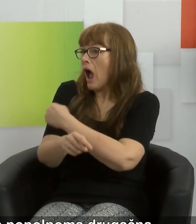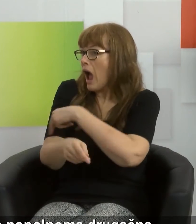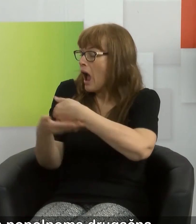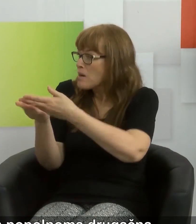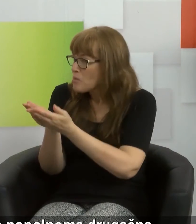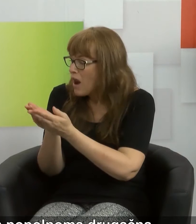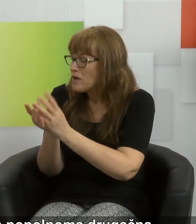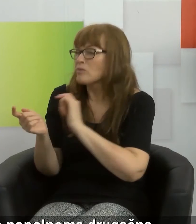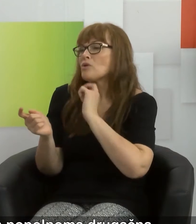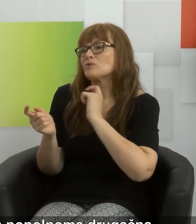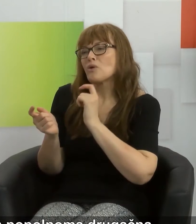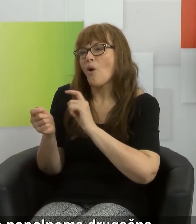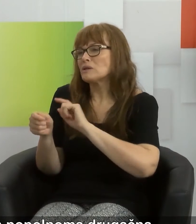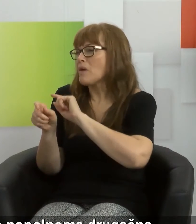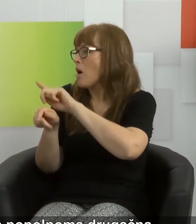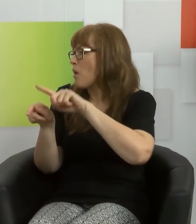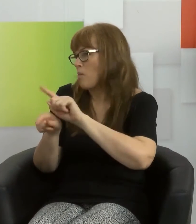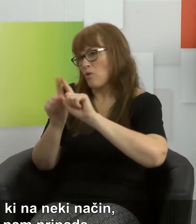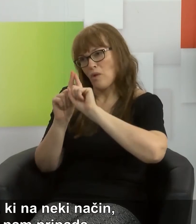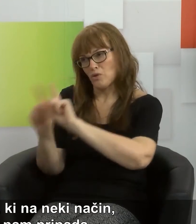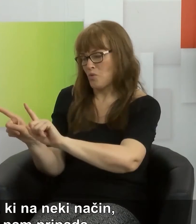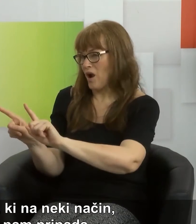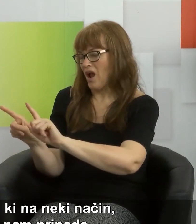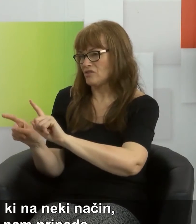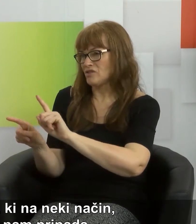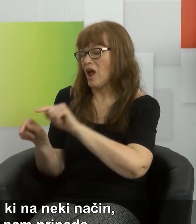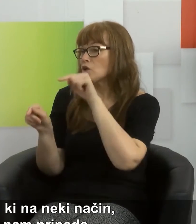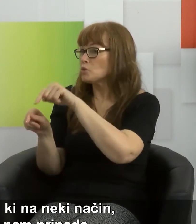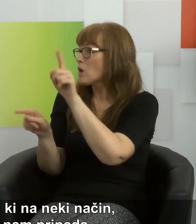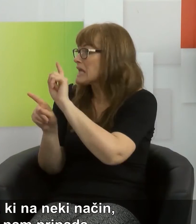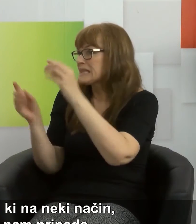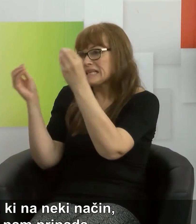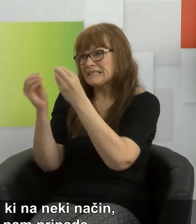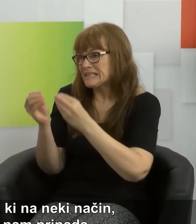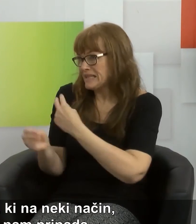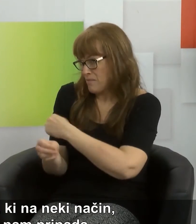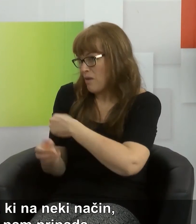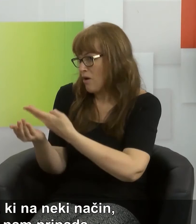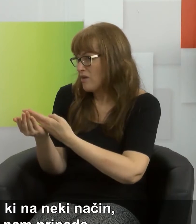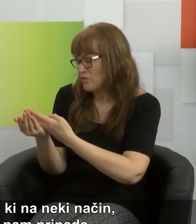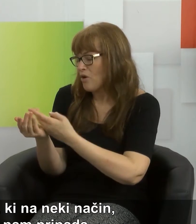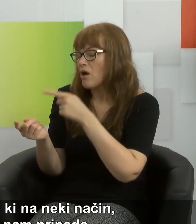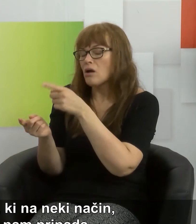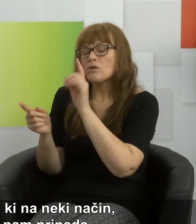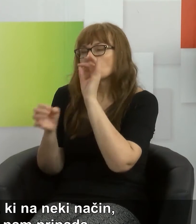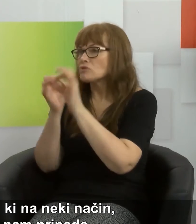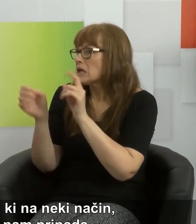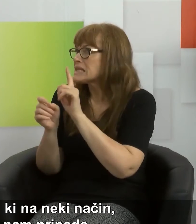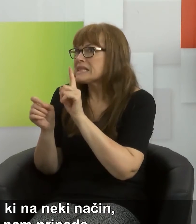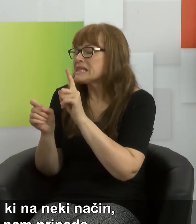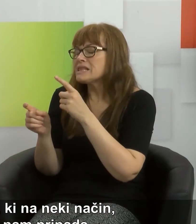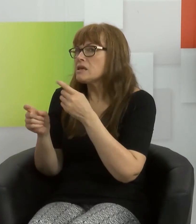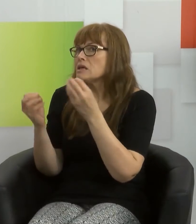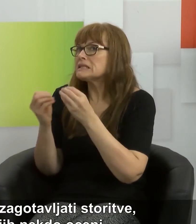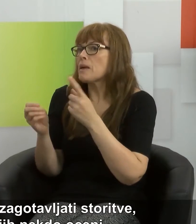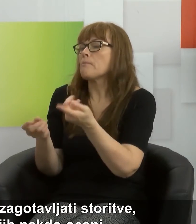Ambulantno je pa zgodba popolnoma drugačna. Tukaj pa ni sistem, ki na nek način včasih rečemo, nam